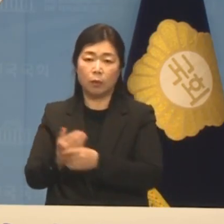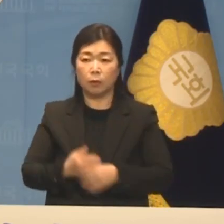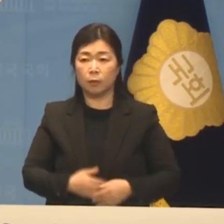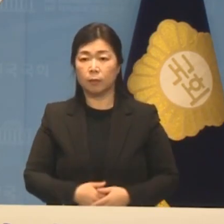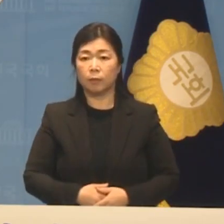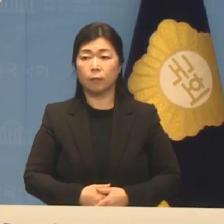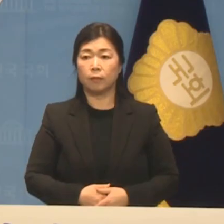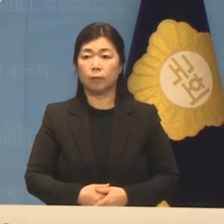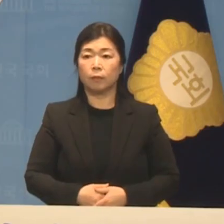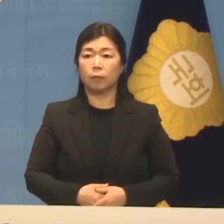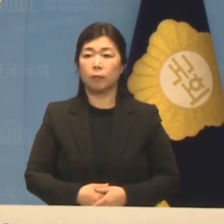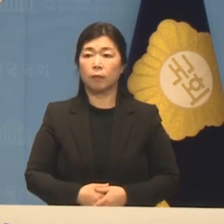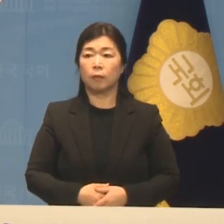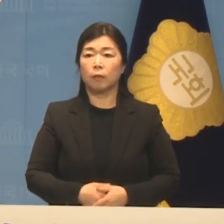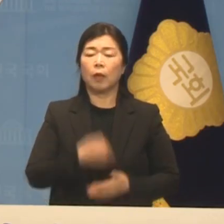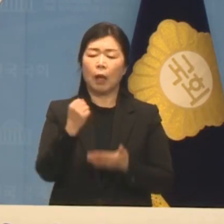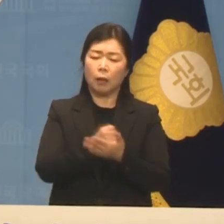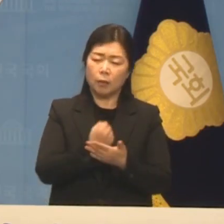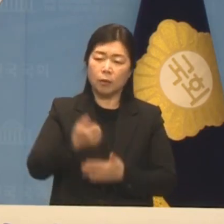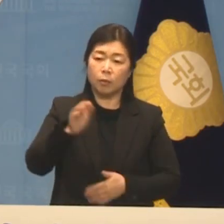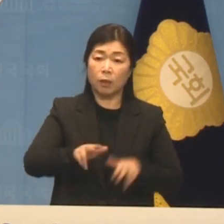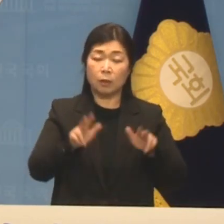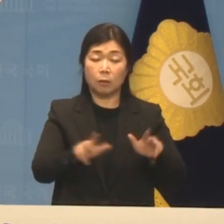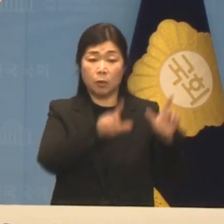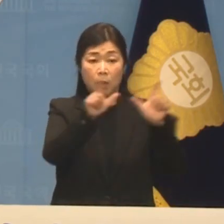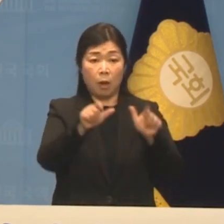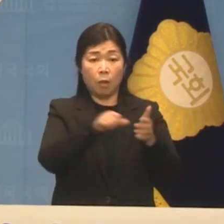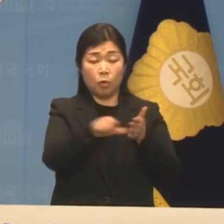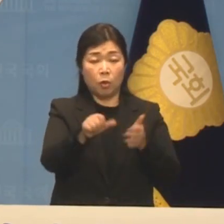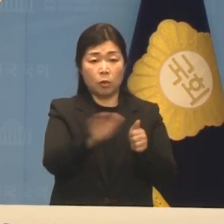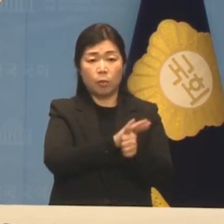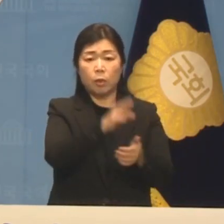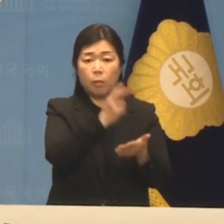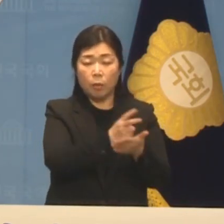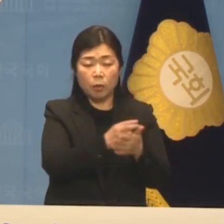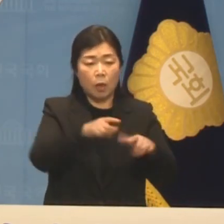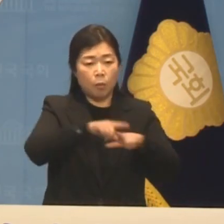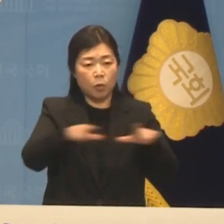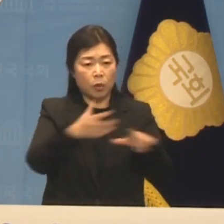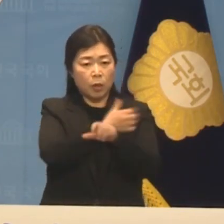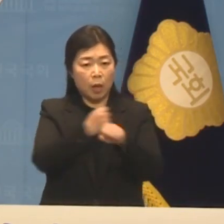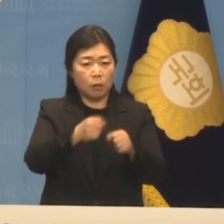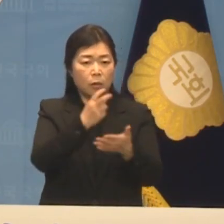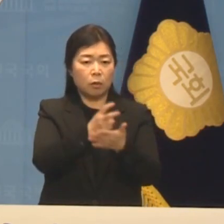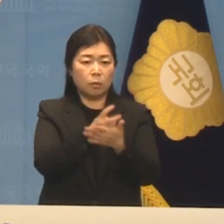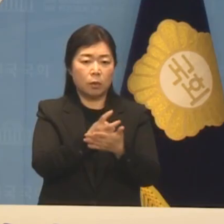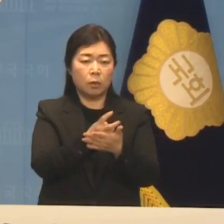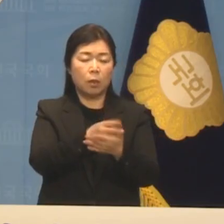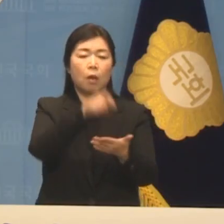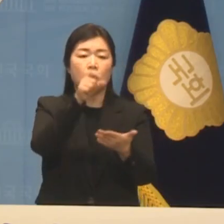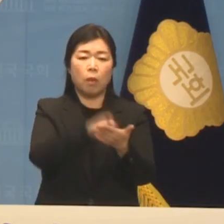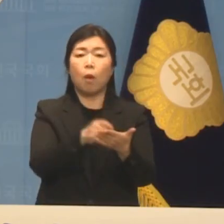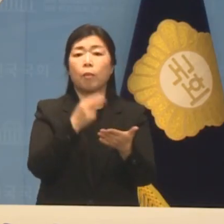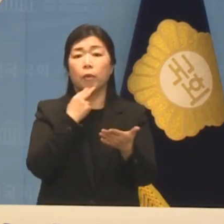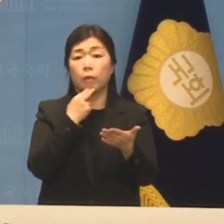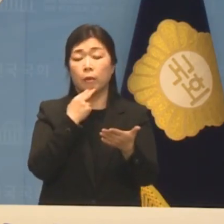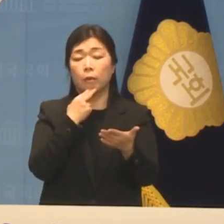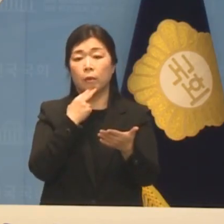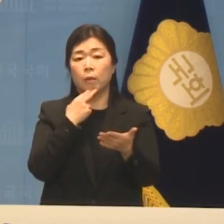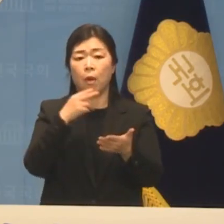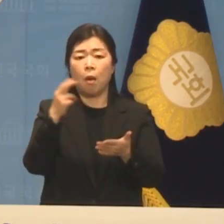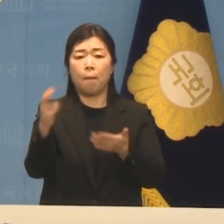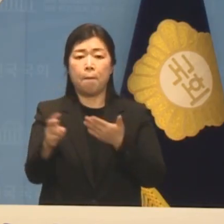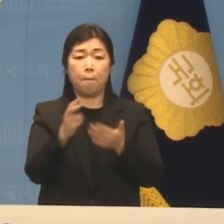되었습니다. 안타깝게도 현행 생활물류서비스법은 표준계약서를 의무화하지 않고 있으며 법의 빈